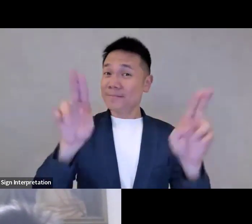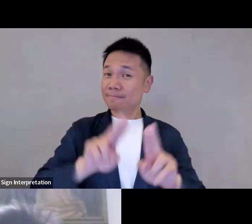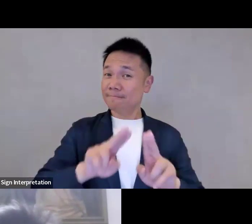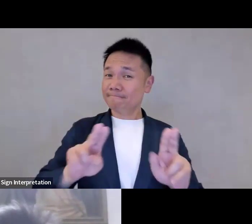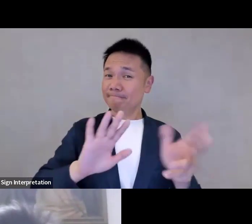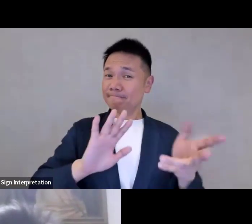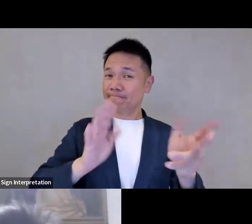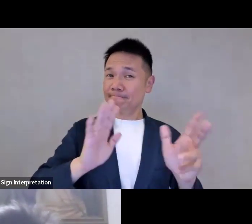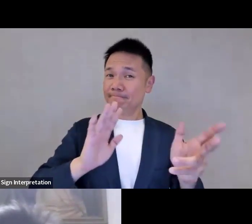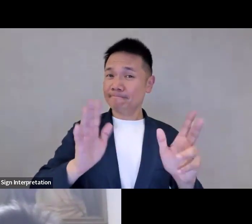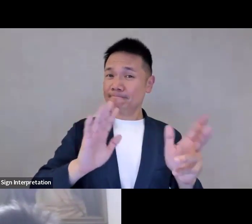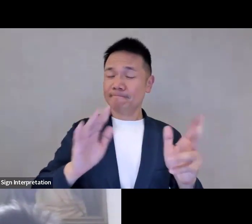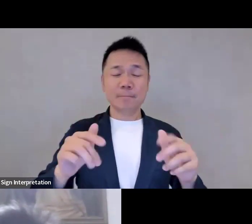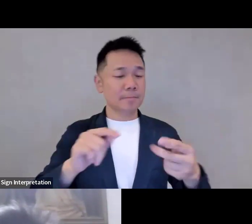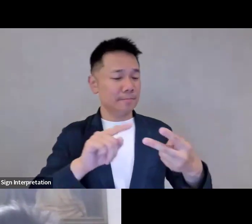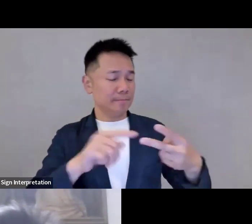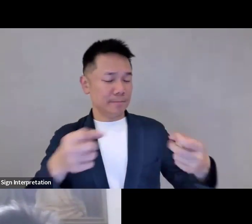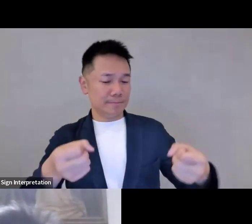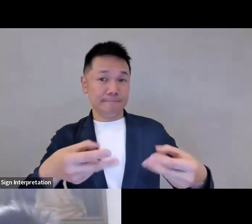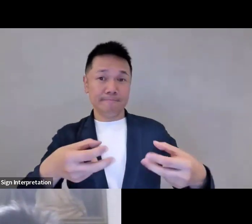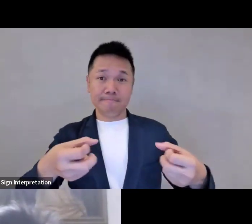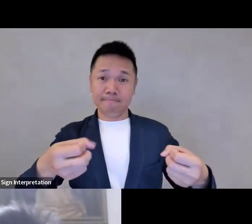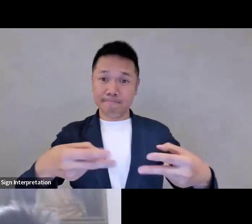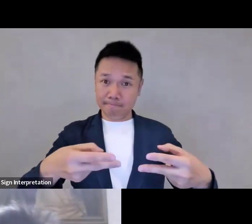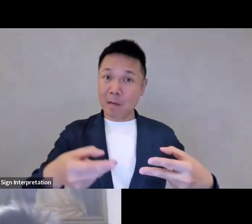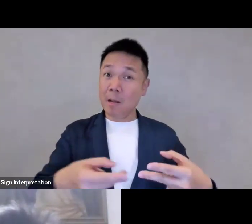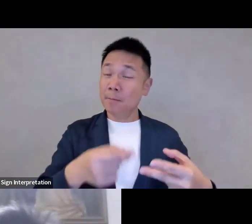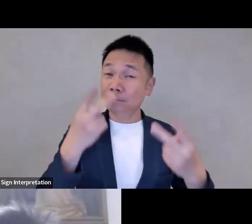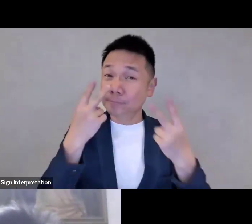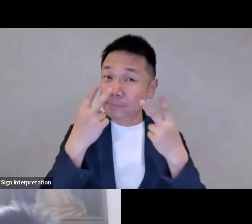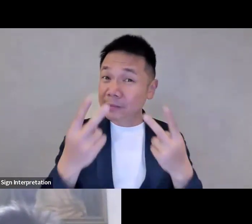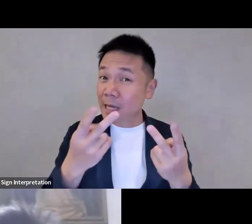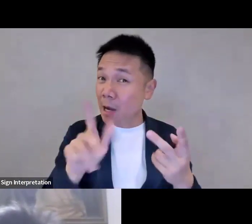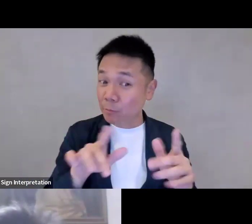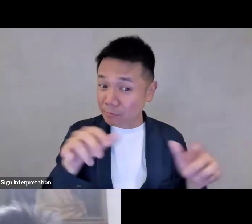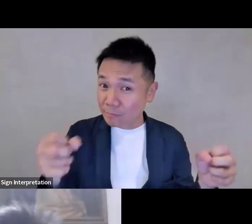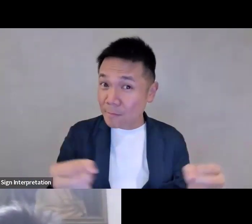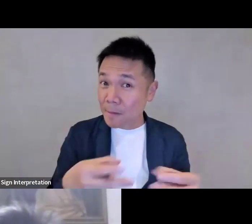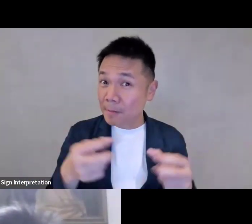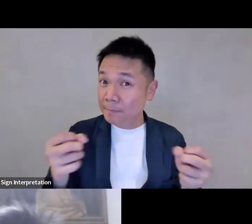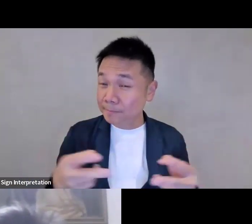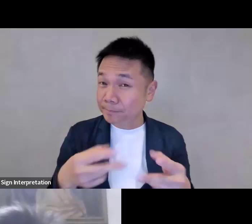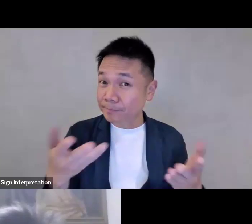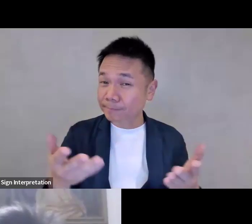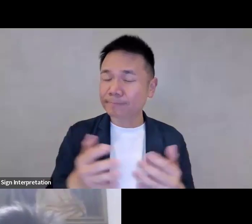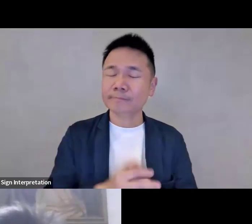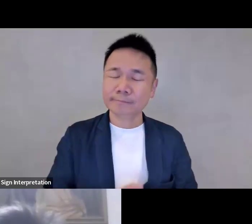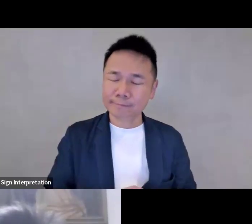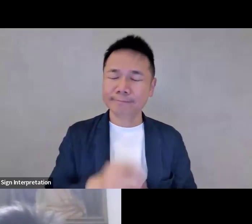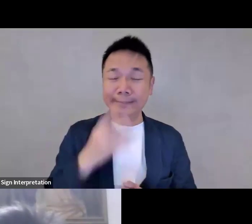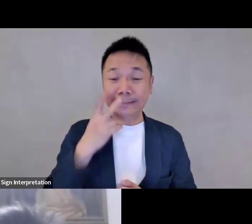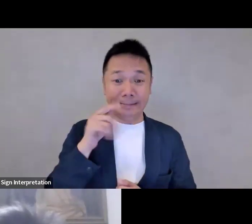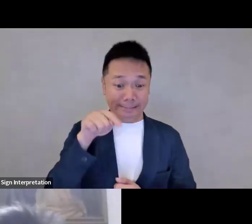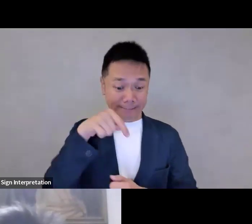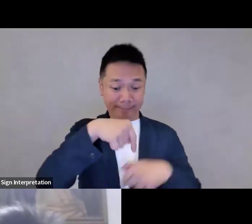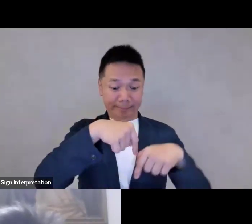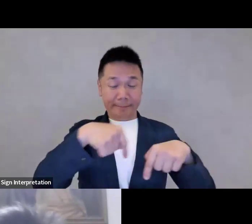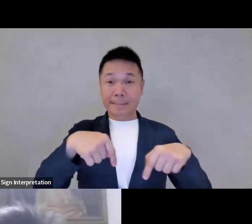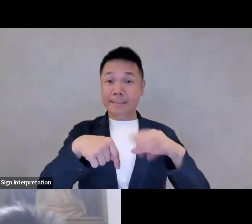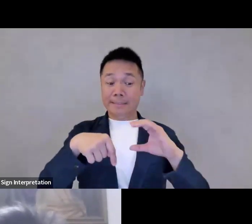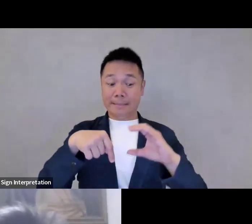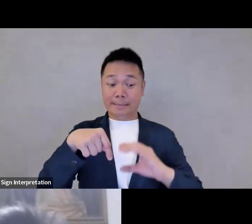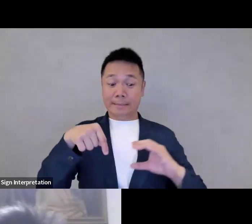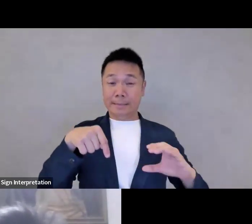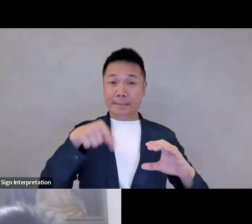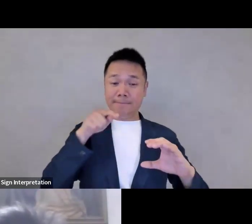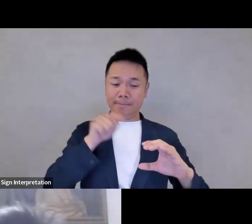们的同声翻译。我们目前这边也有国际的手语的翻译。所以